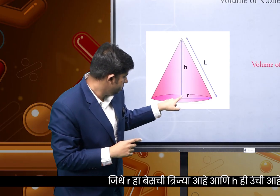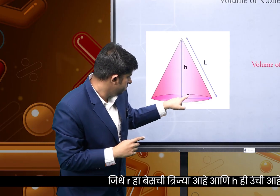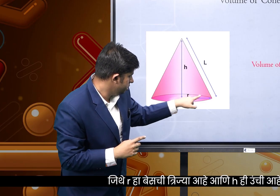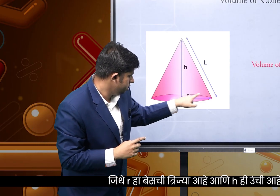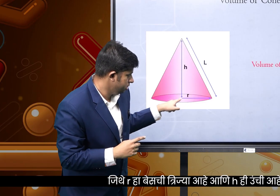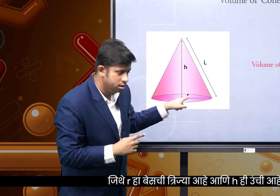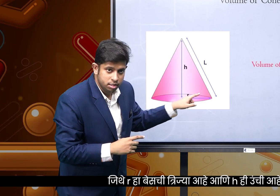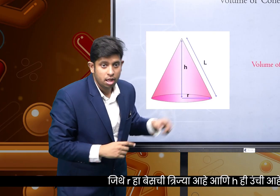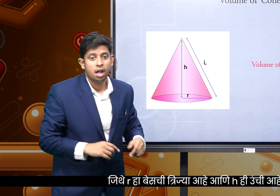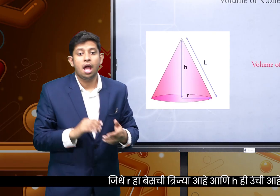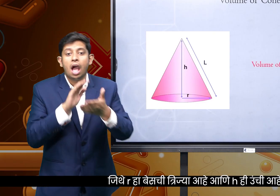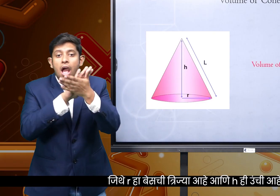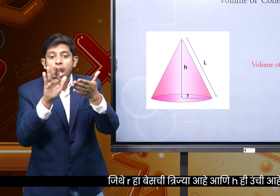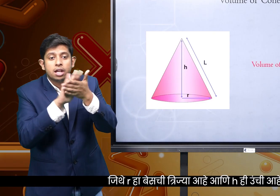ही उंची आहे.